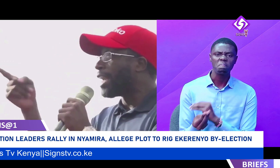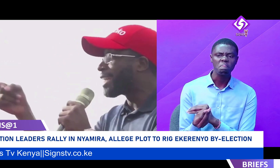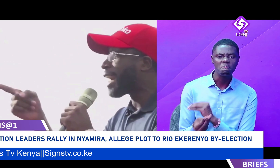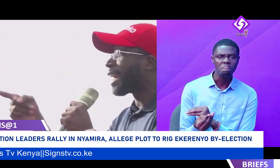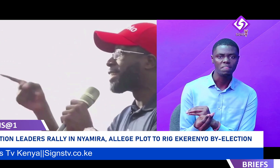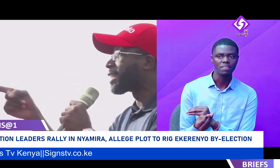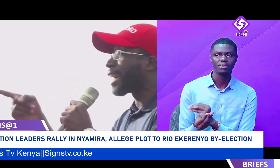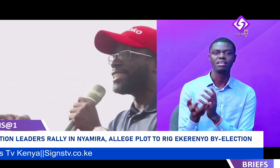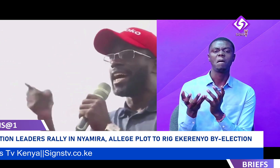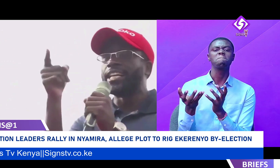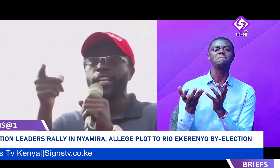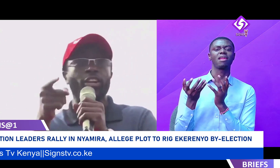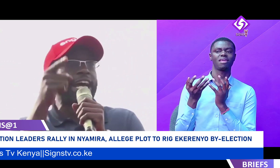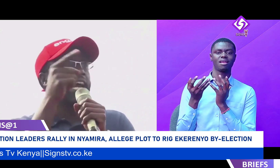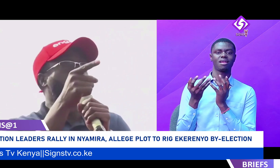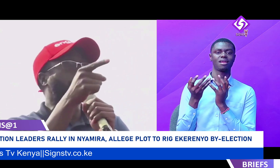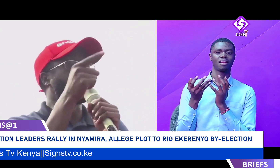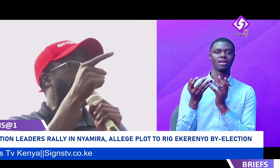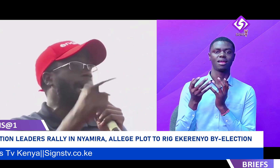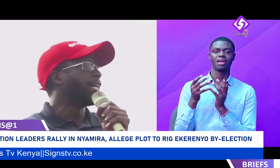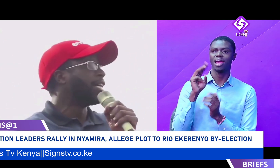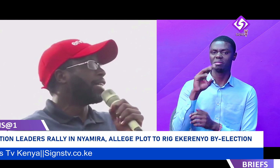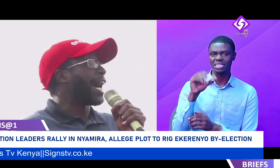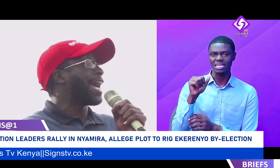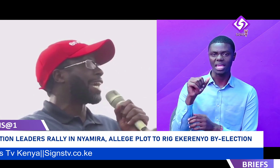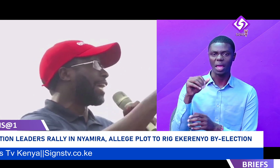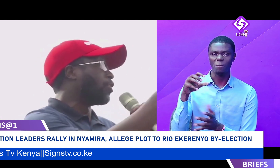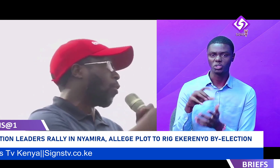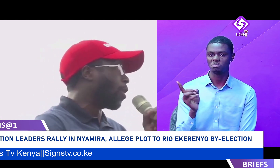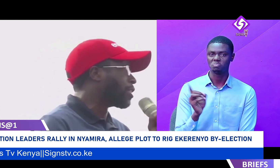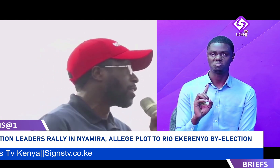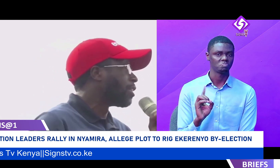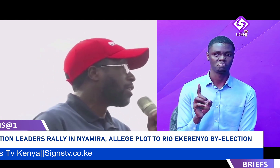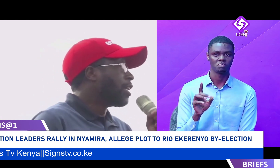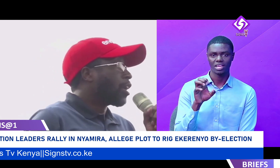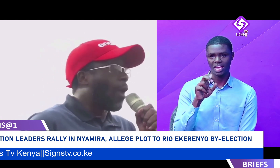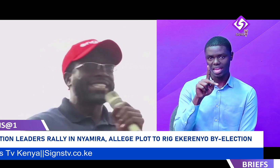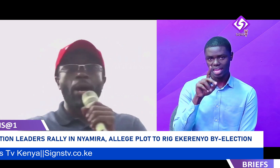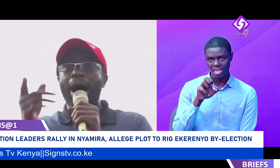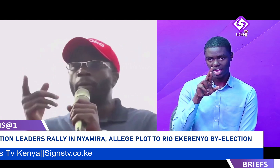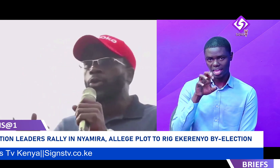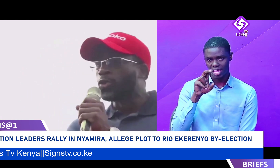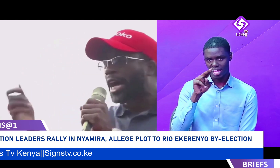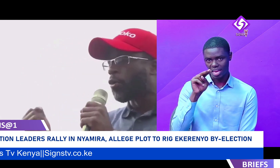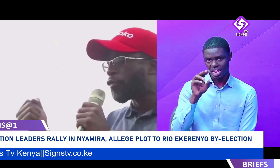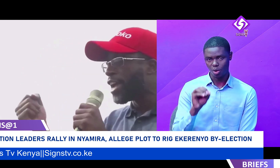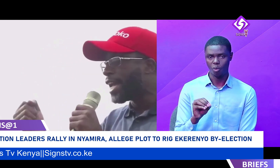kuleta katika kinyang'anyiro cha MCA ya Ekerenyo ward, kwa sababu tutakufinya.